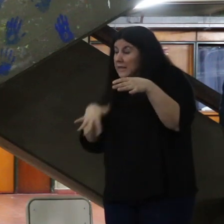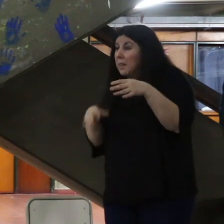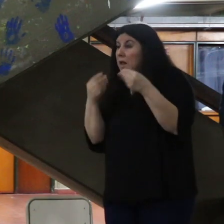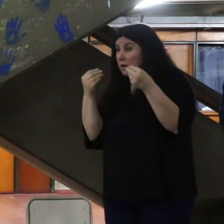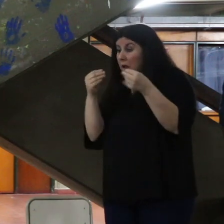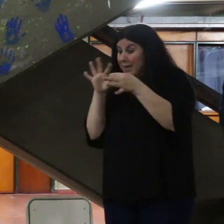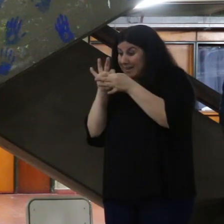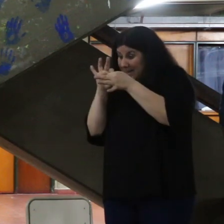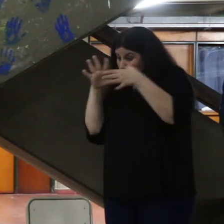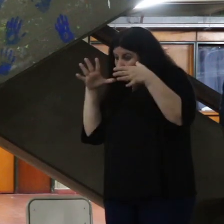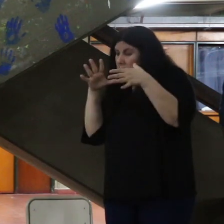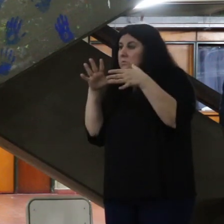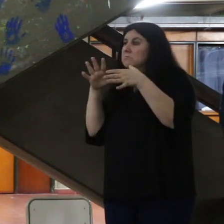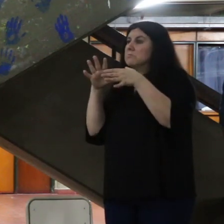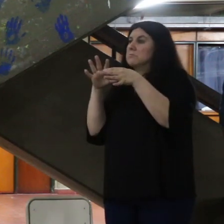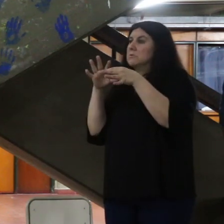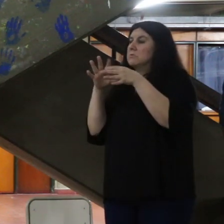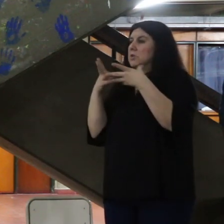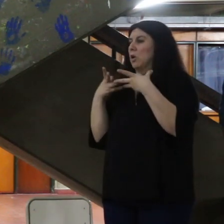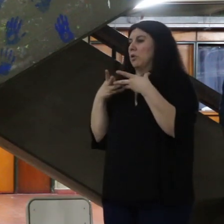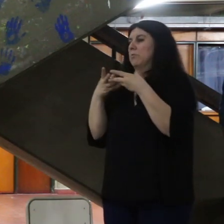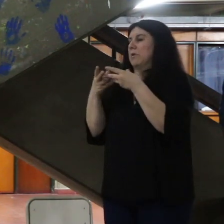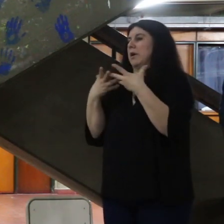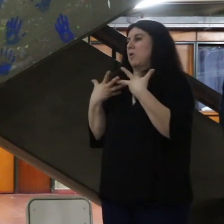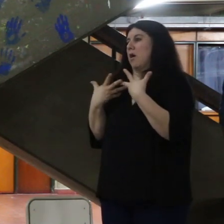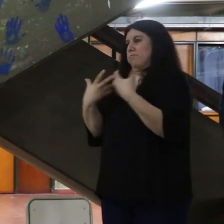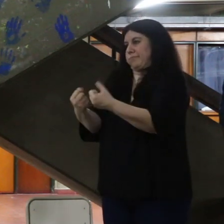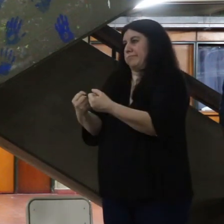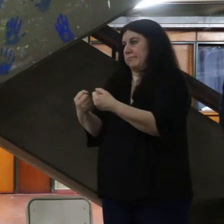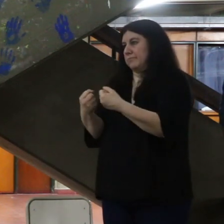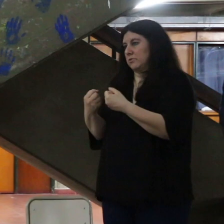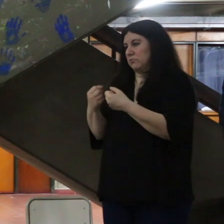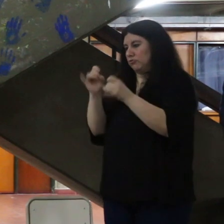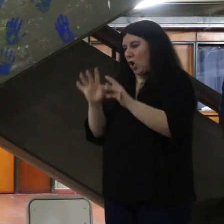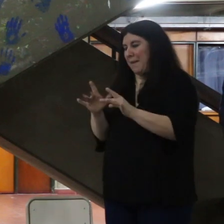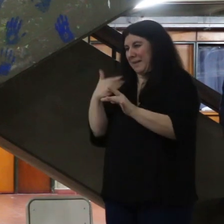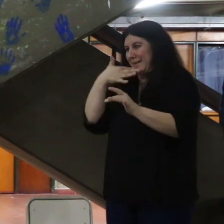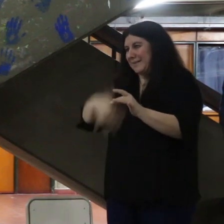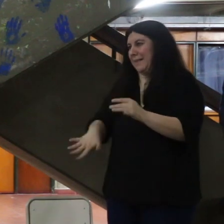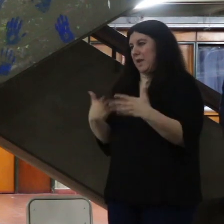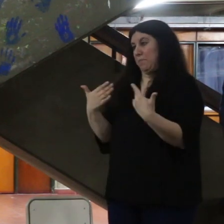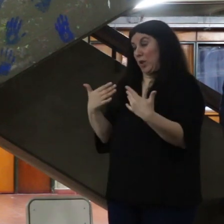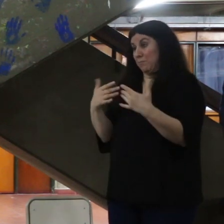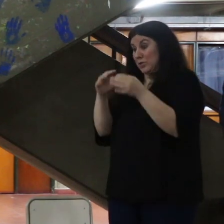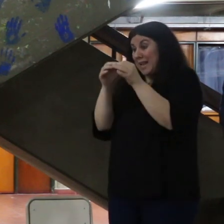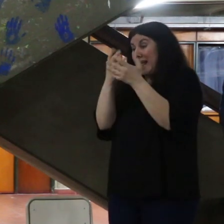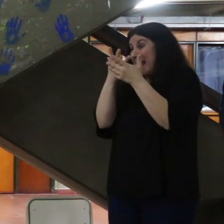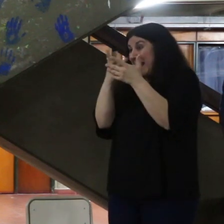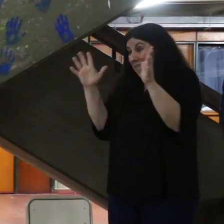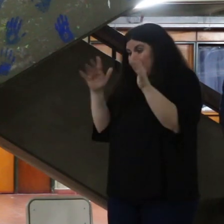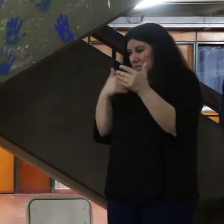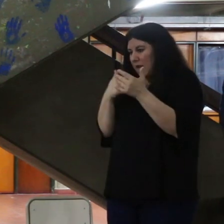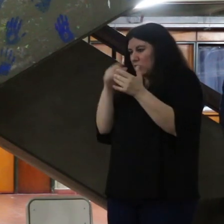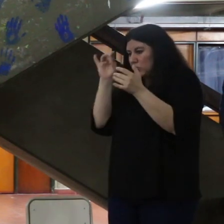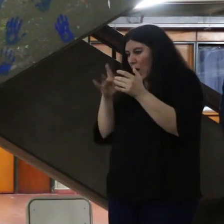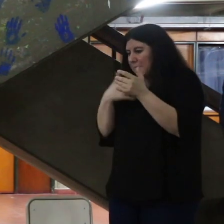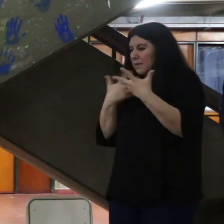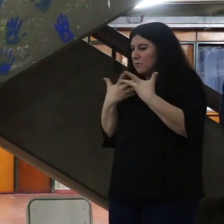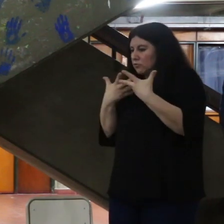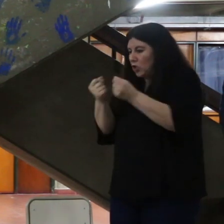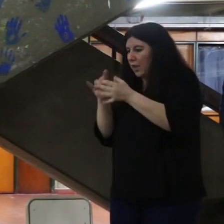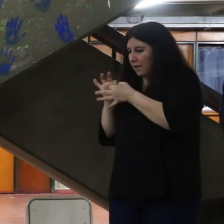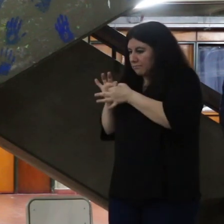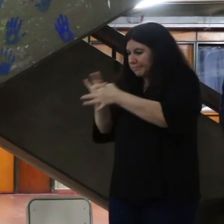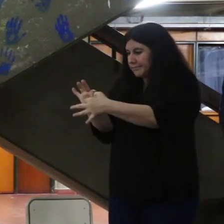solidaridad. ¿Sí? Solo puede ser entendida la libertad en el marco de la